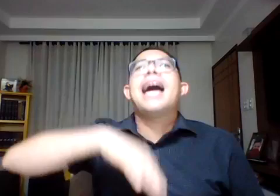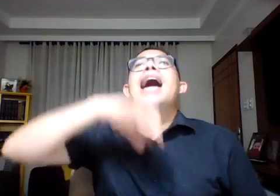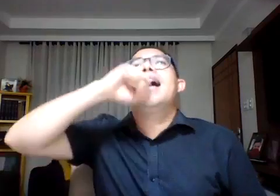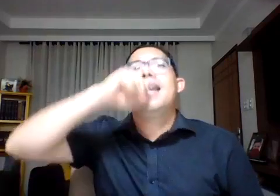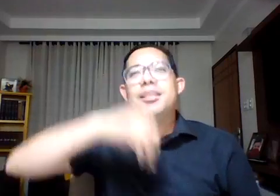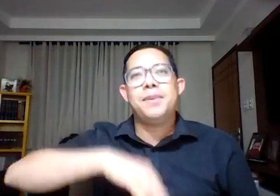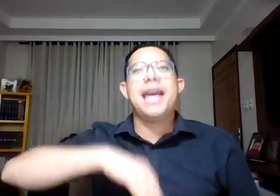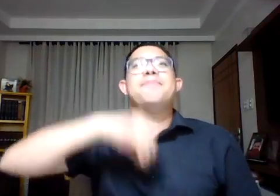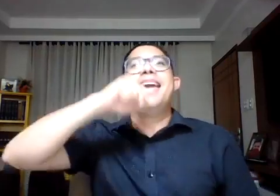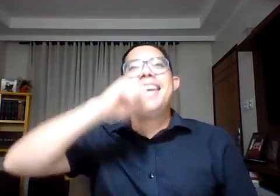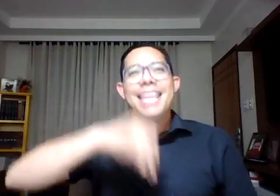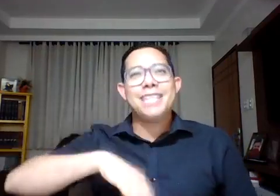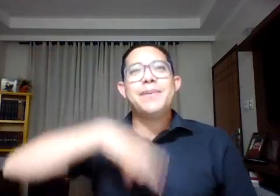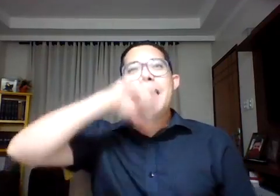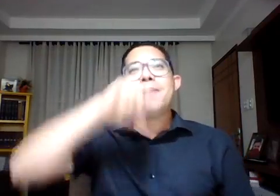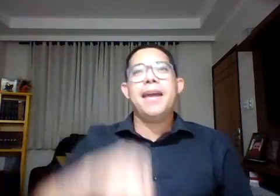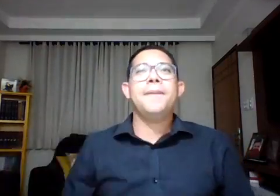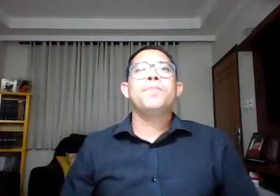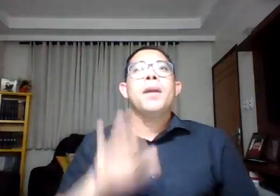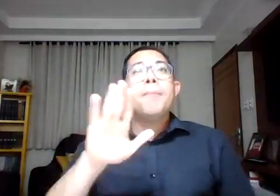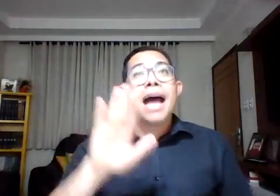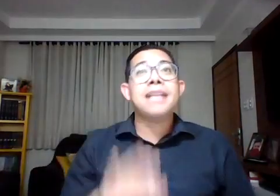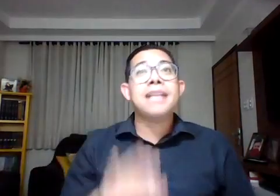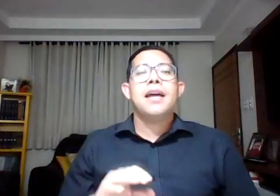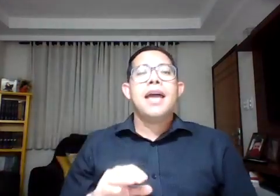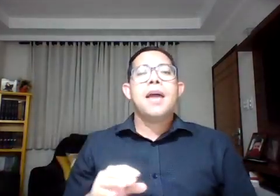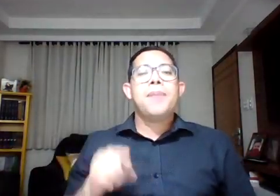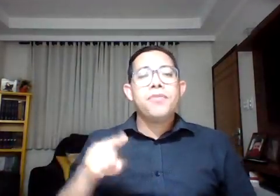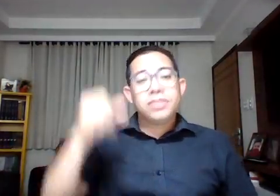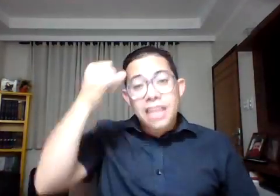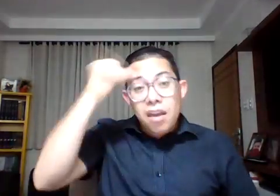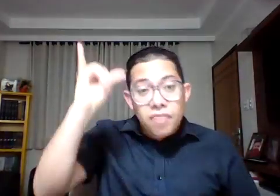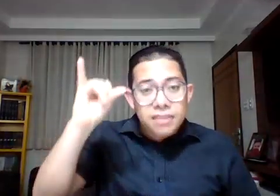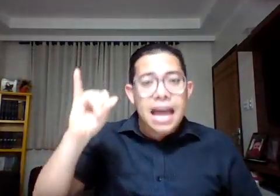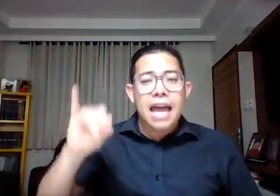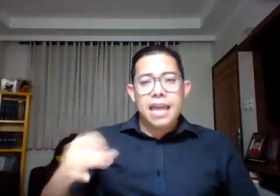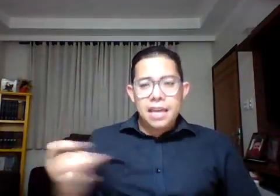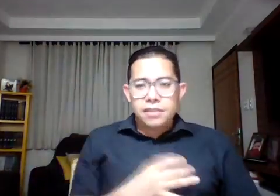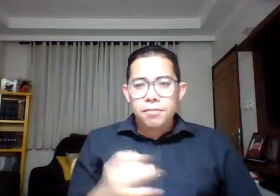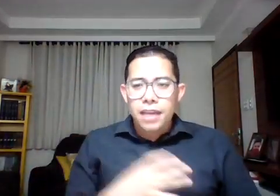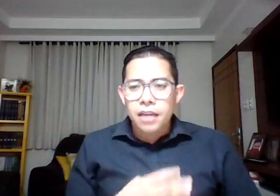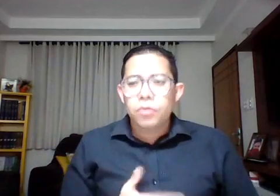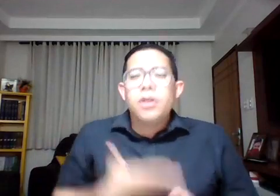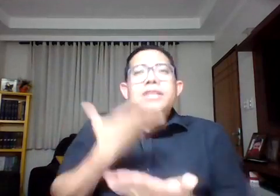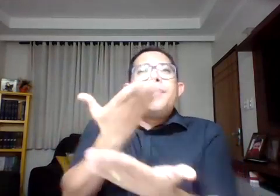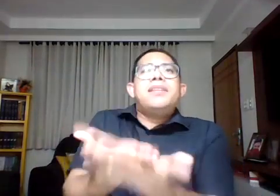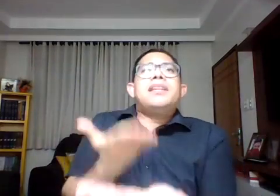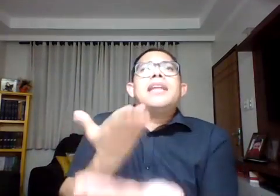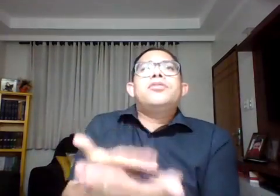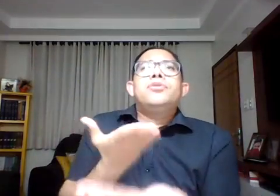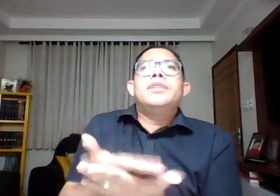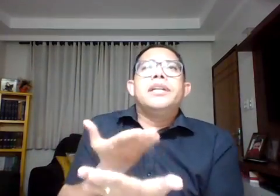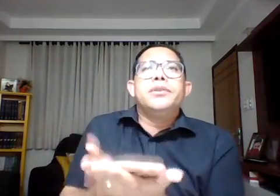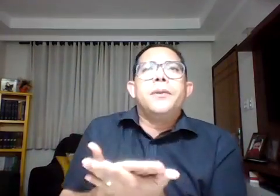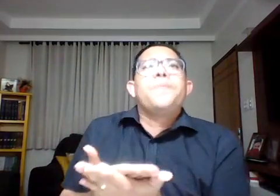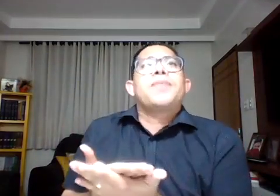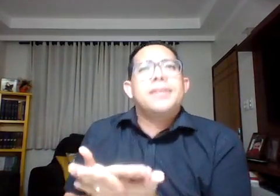respirar bem. Mas, para você evitar esse medo, você precisa estar estudando,